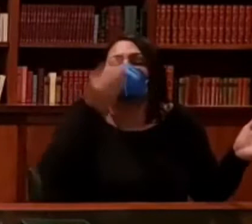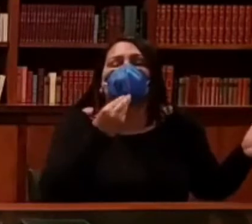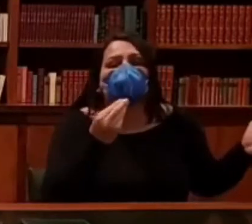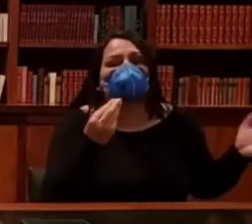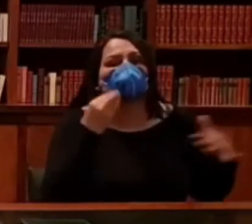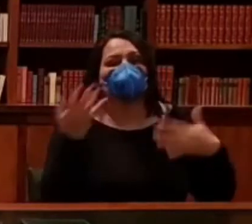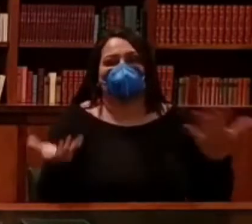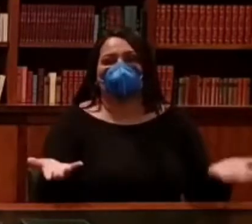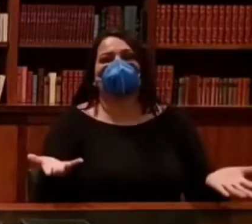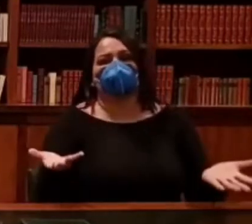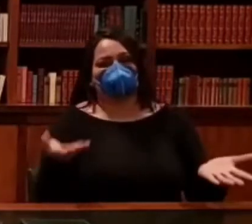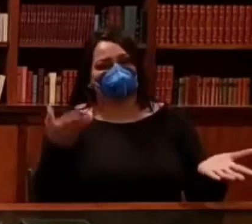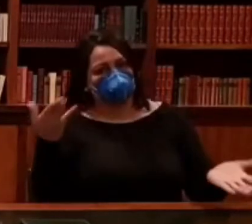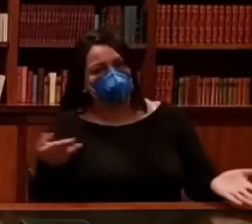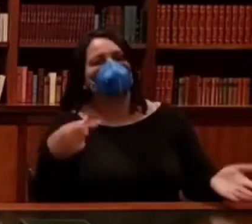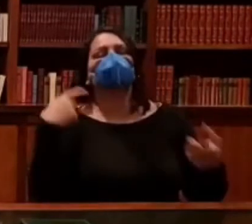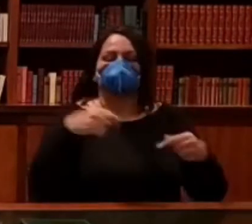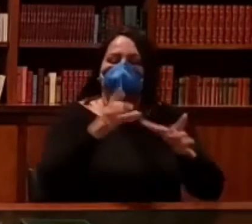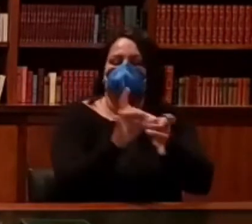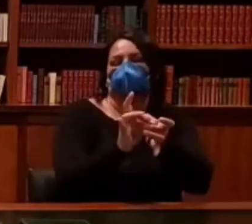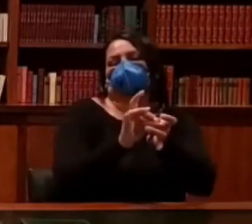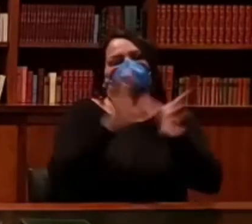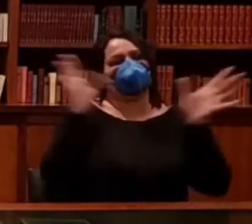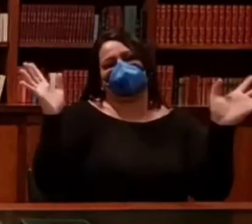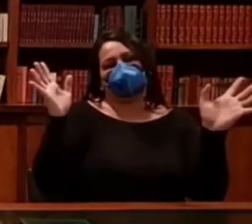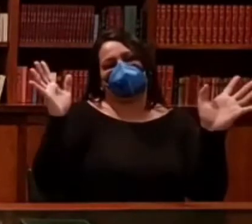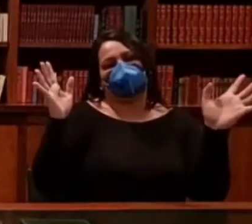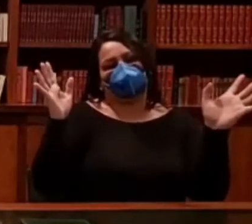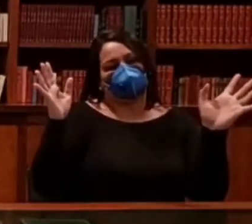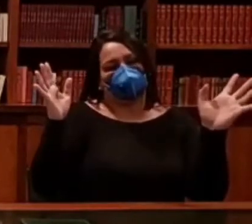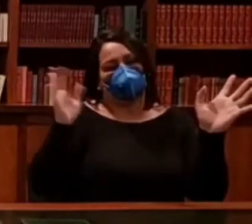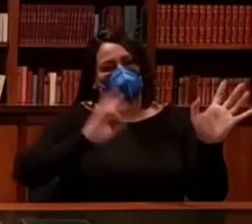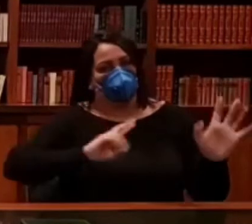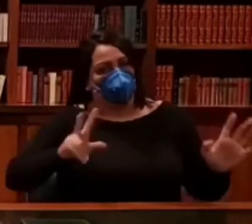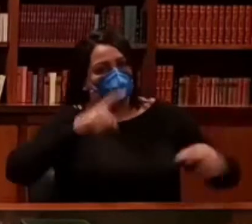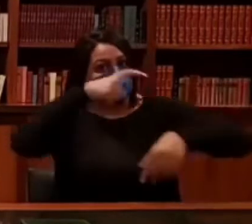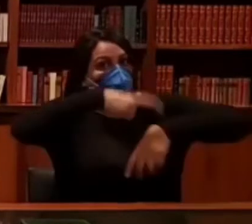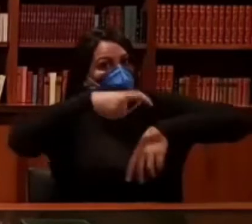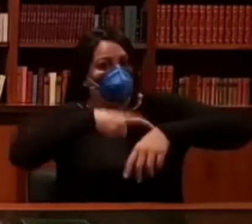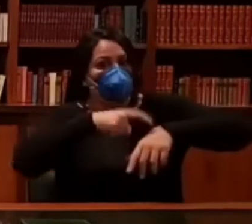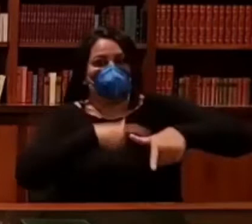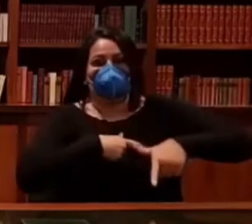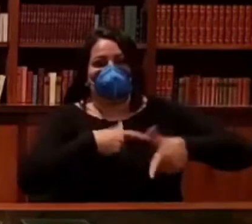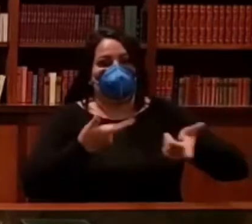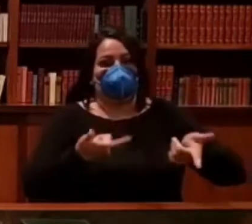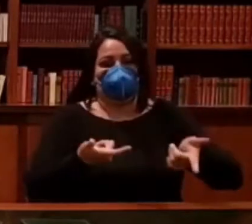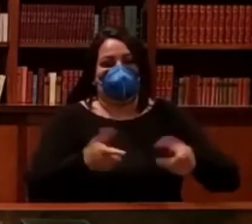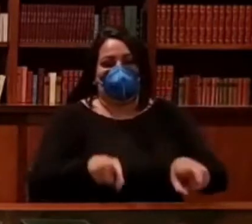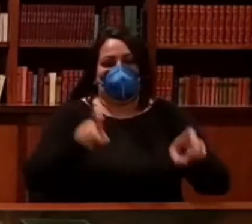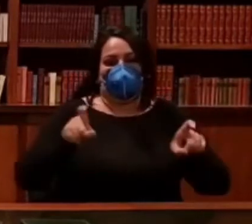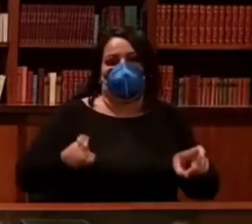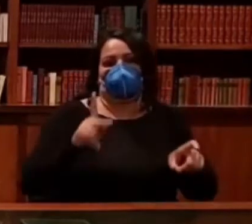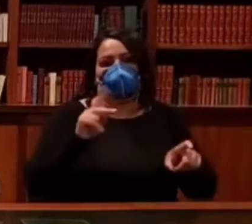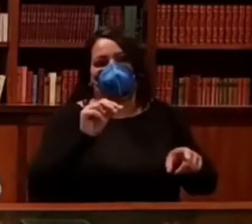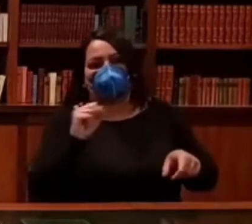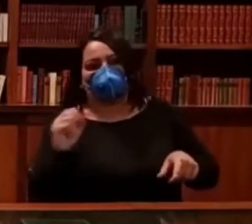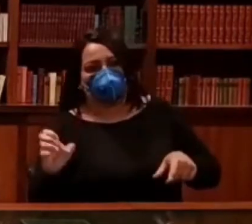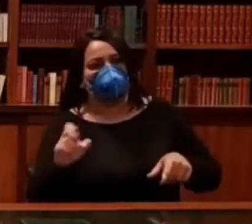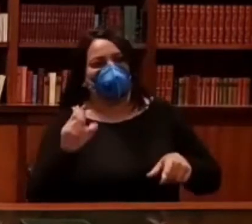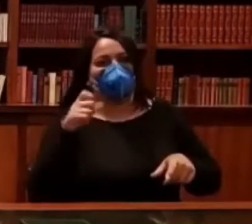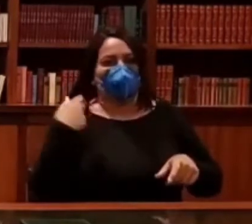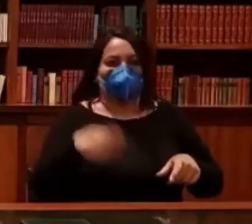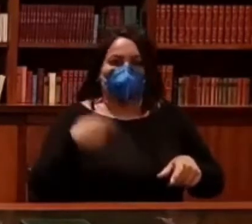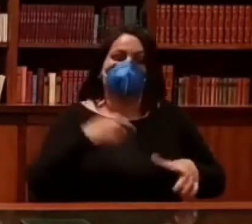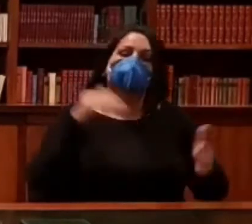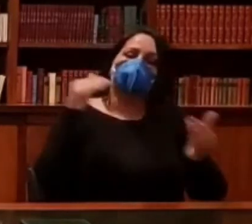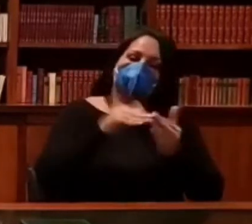lá. Ele tem que ser independente? Tem, mas não é a independência a partir do momento da sua posse, né? Ele tem que estar